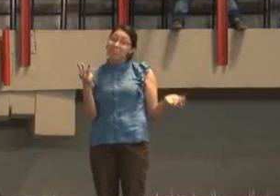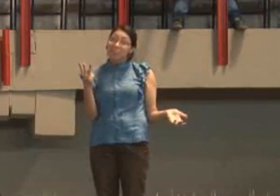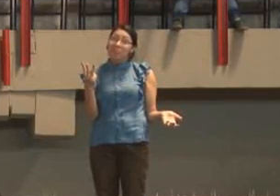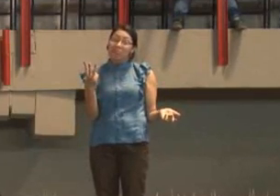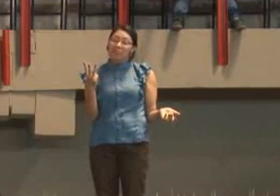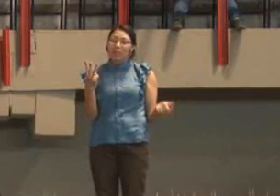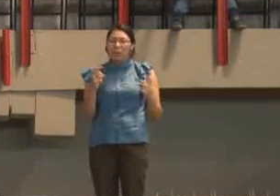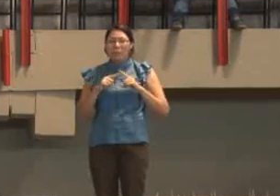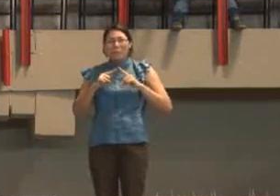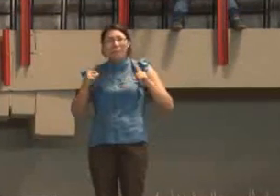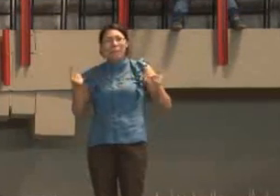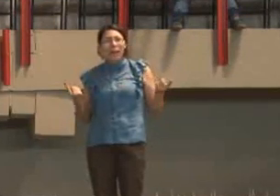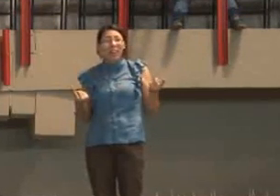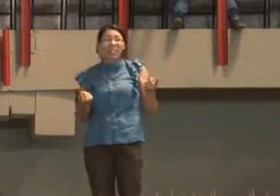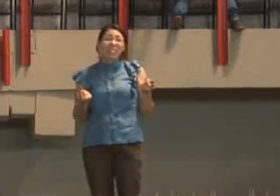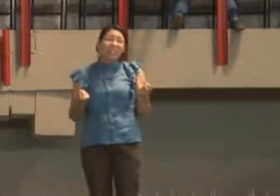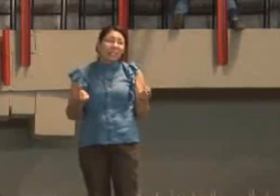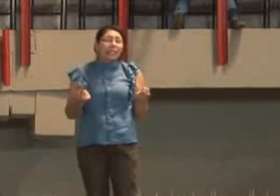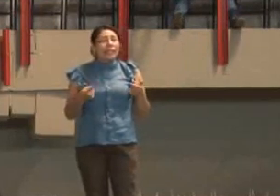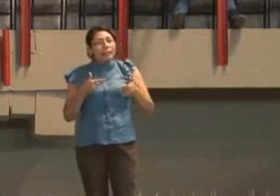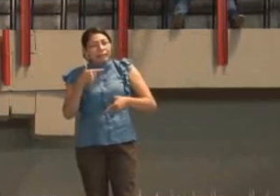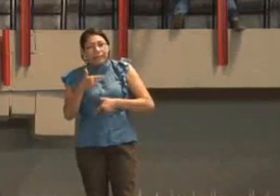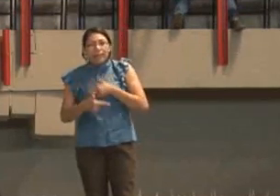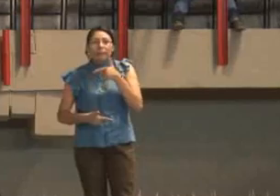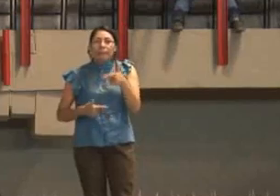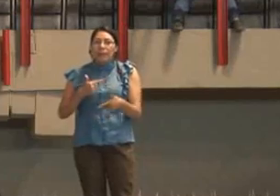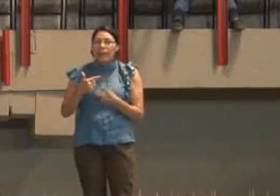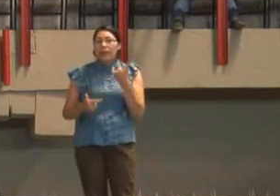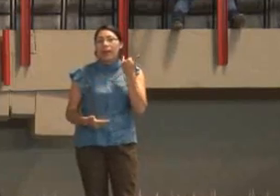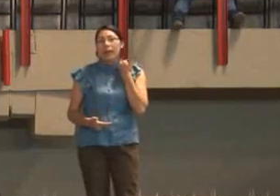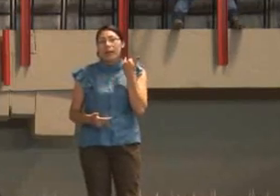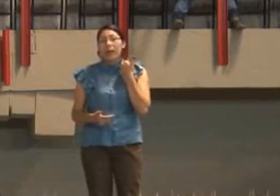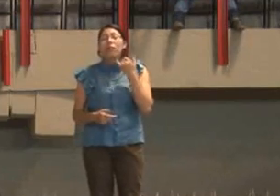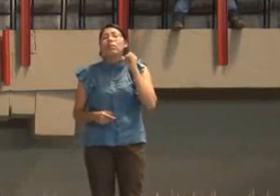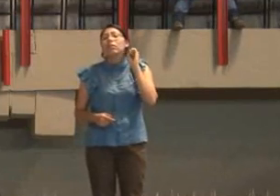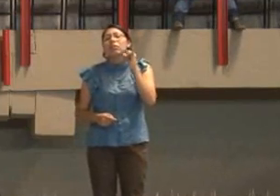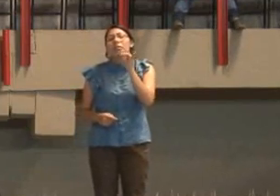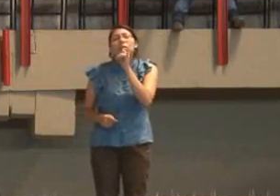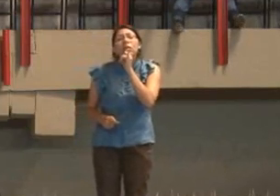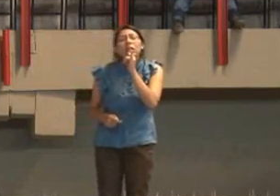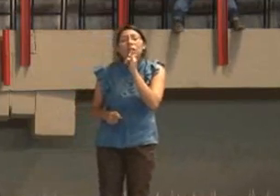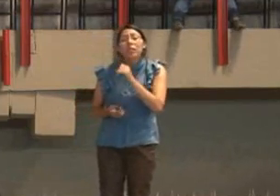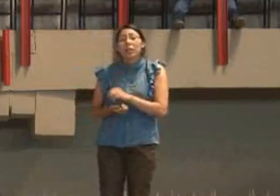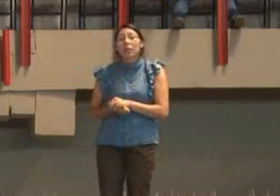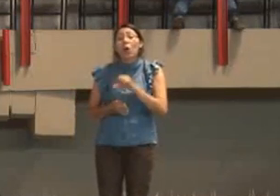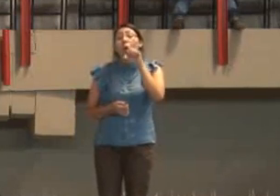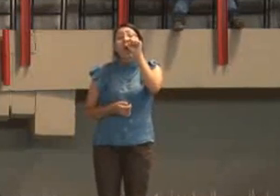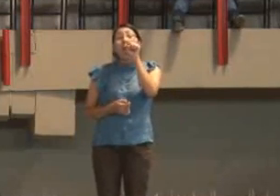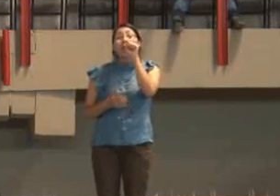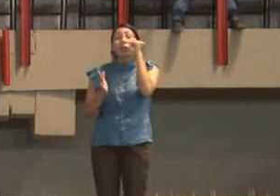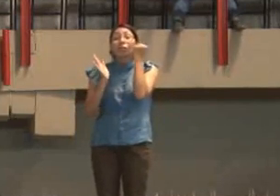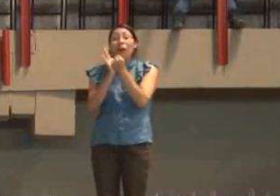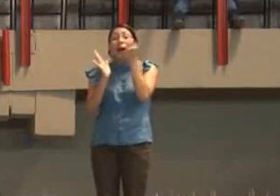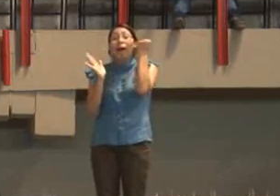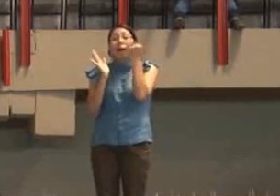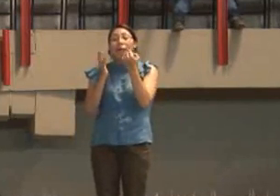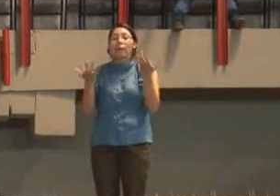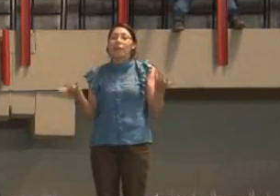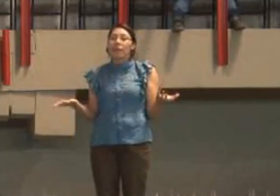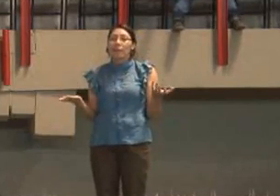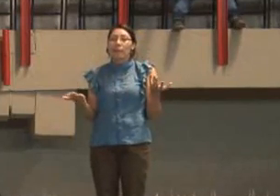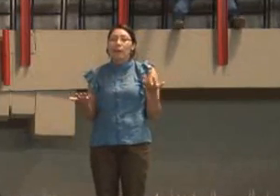isso aqui não é legal fazer. Por quê? Porque já pensou se no lugar de 3 modelos, se fossem 8 modelos, se